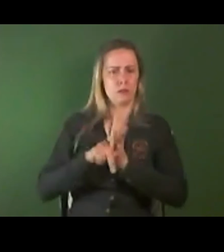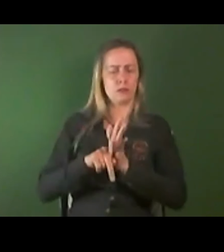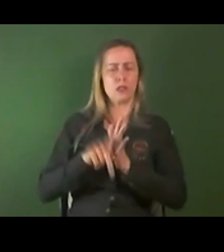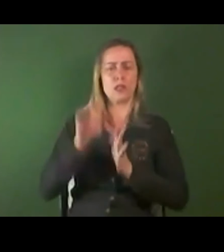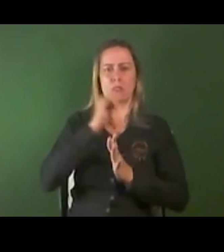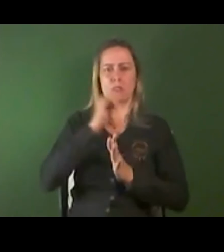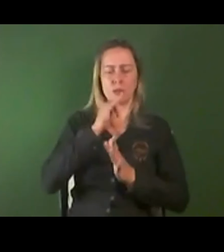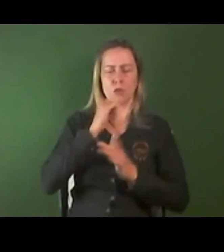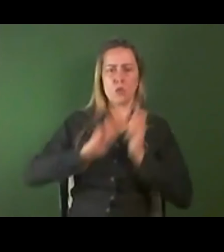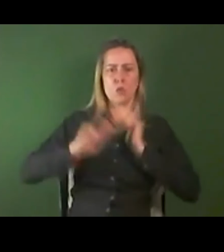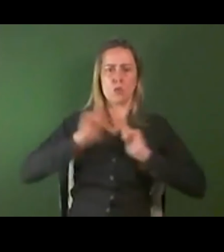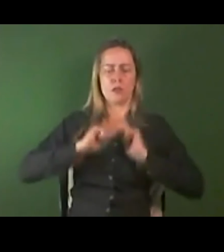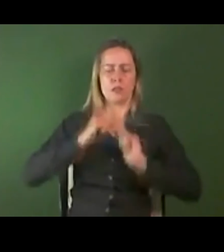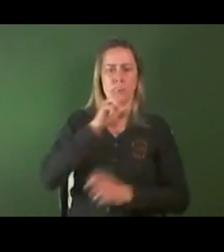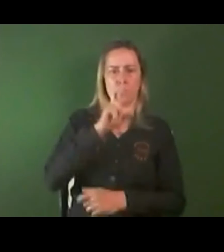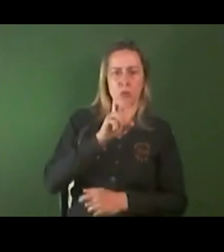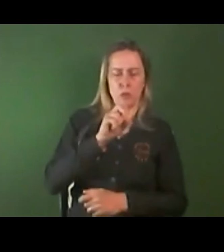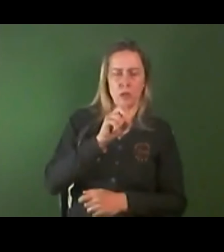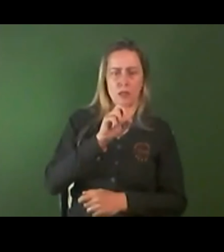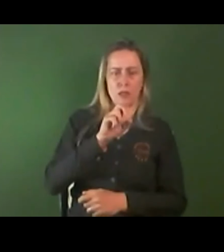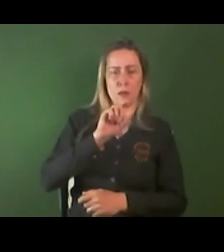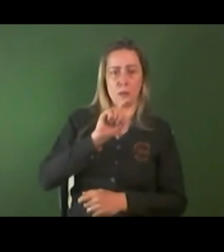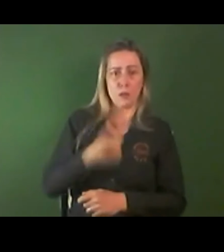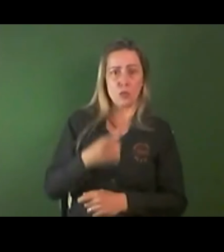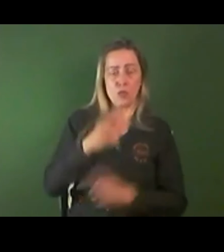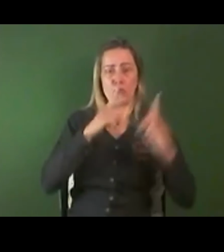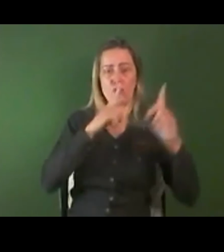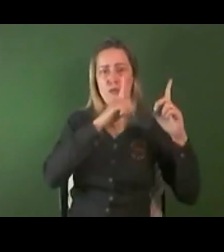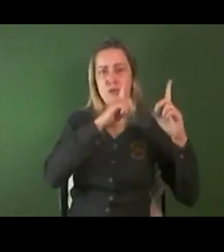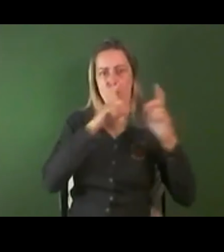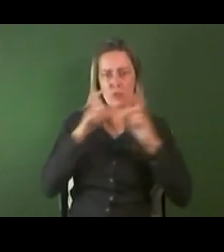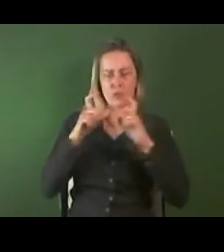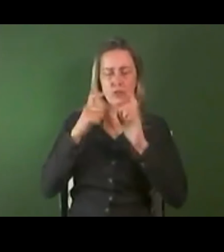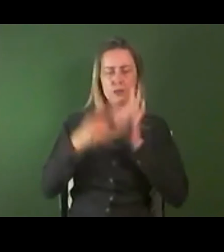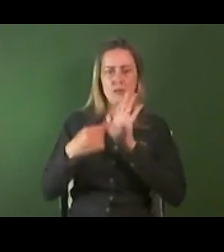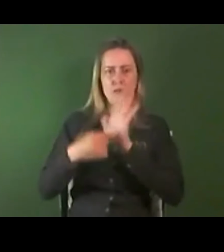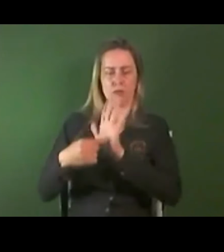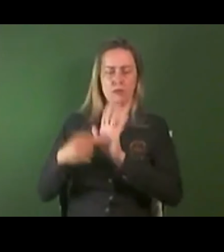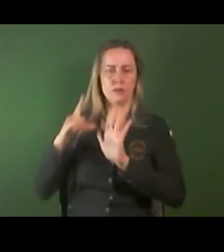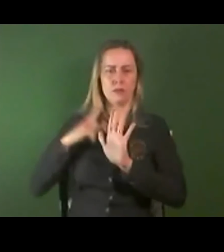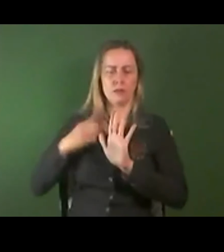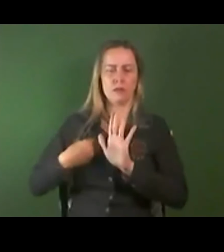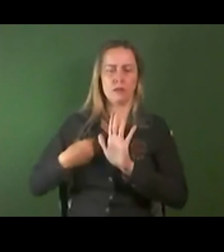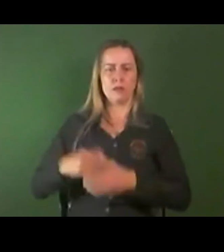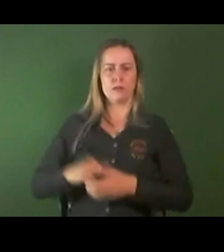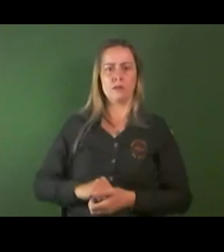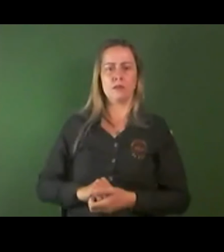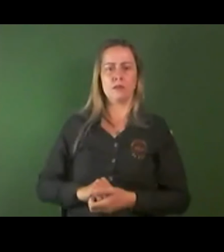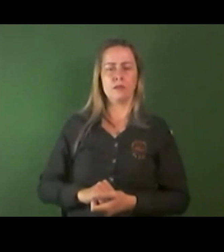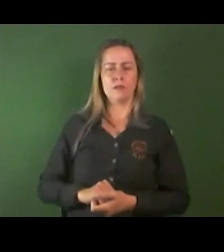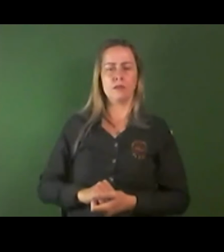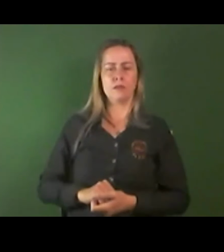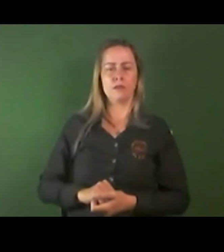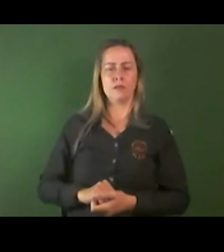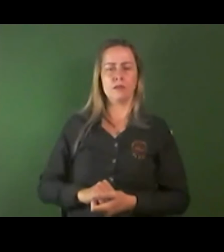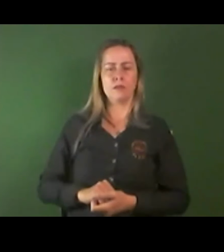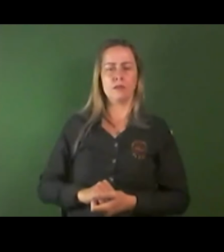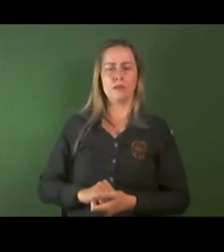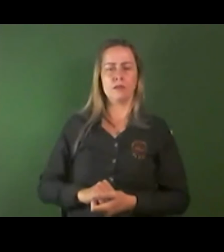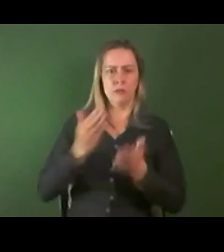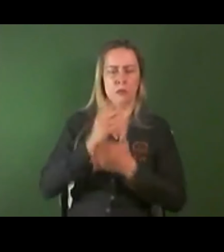editou 50 mil fotos para fazer uma exposição. né? Ele faz a Provoke